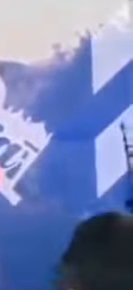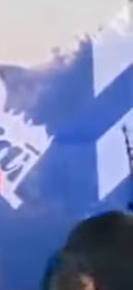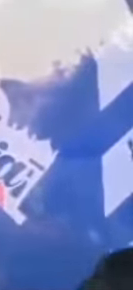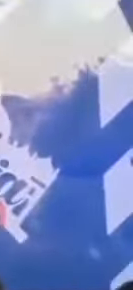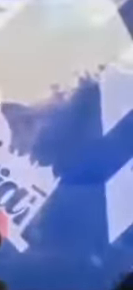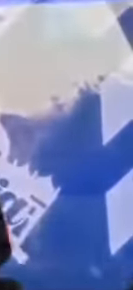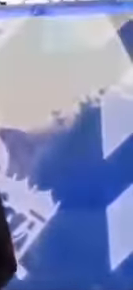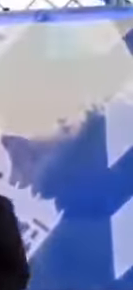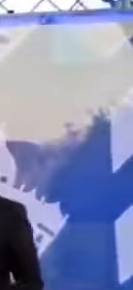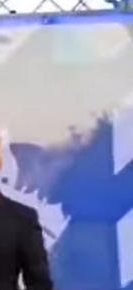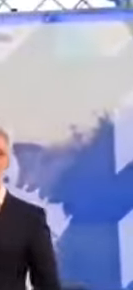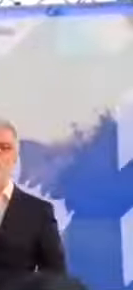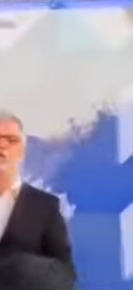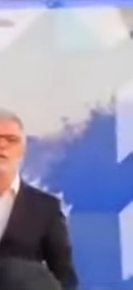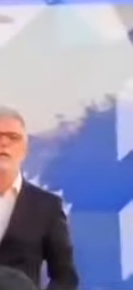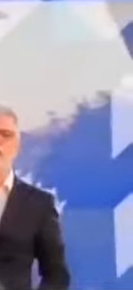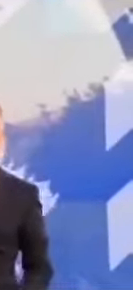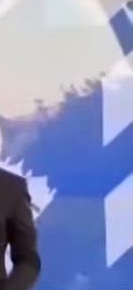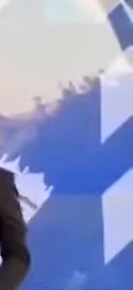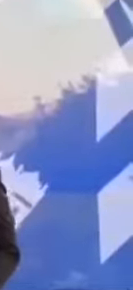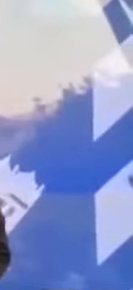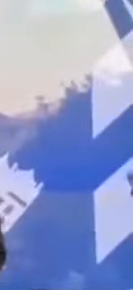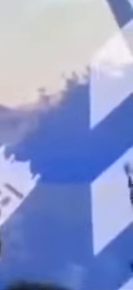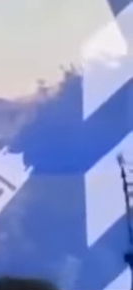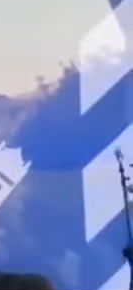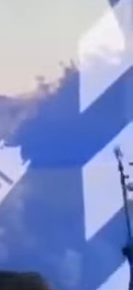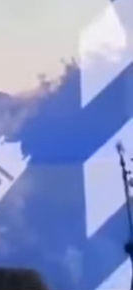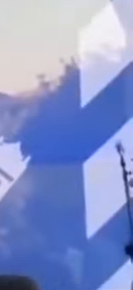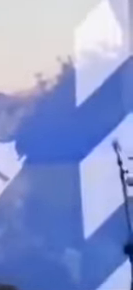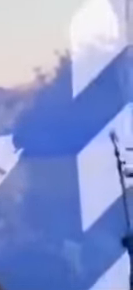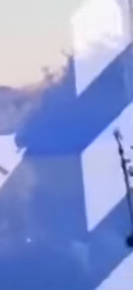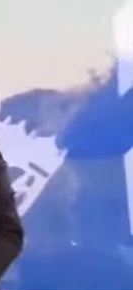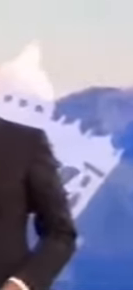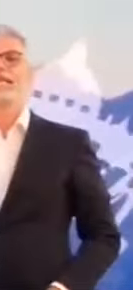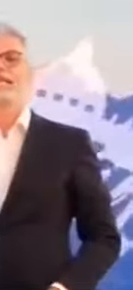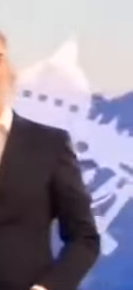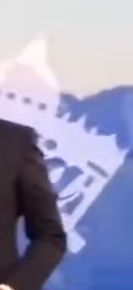Un applauso in fiori per Giorgia Meloni.